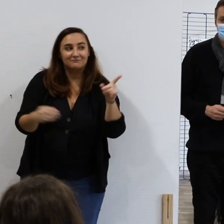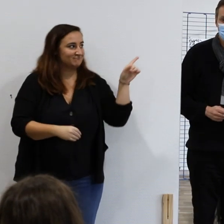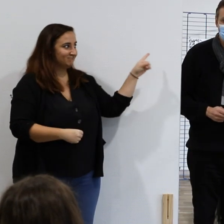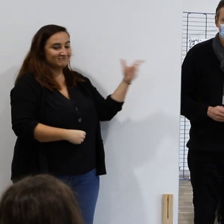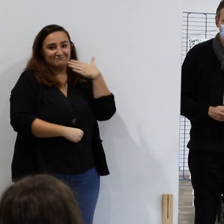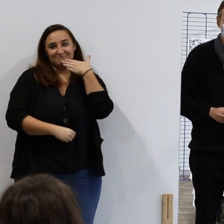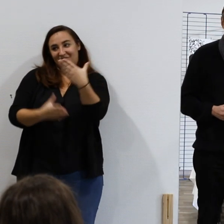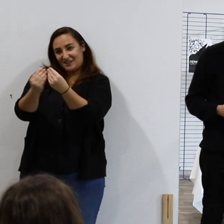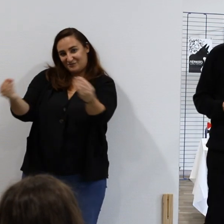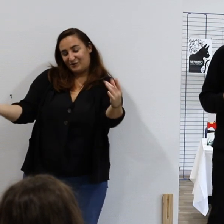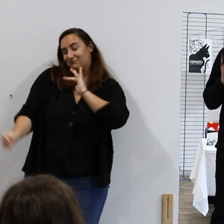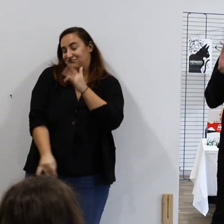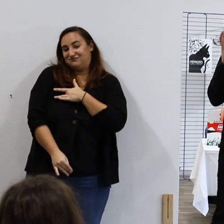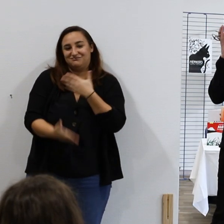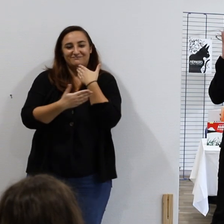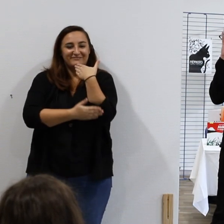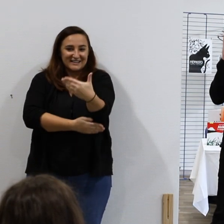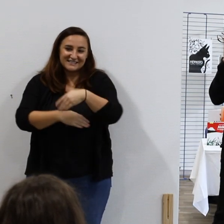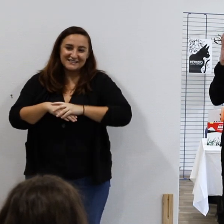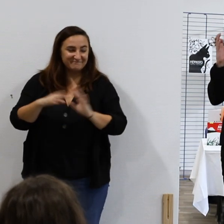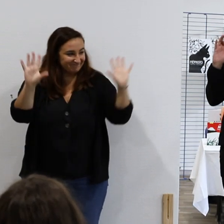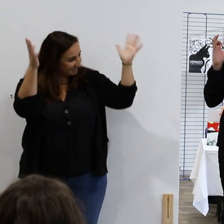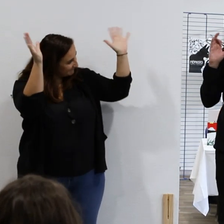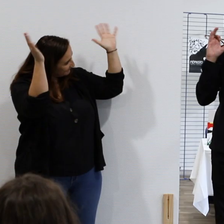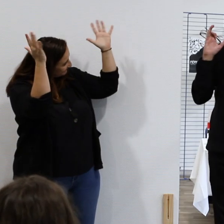touché. Hein. Merci beaucoup.